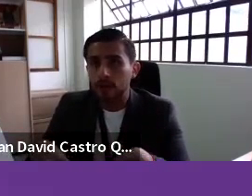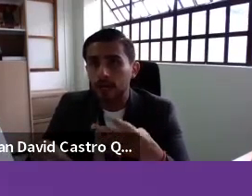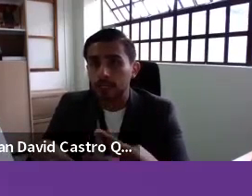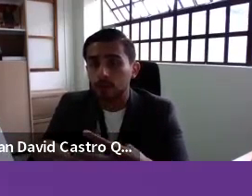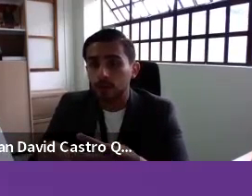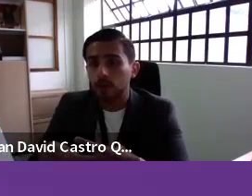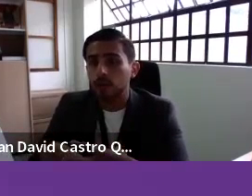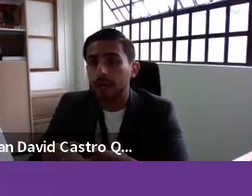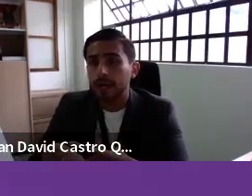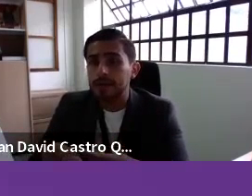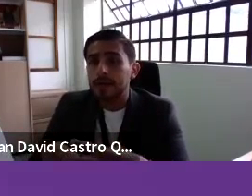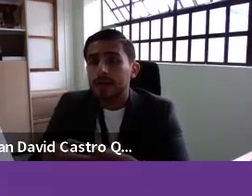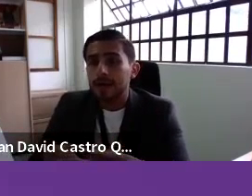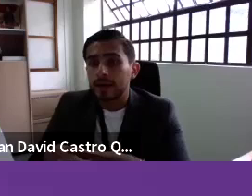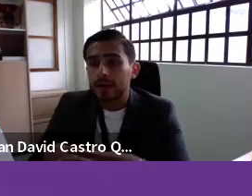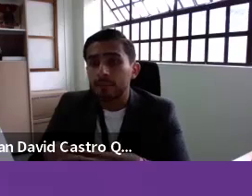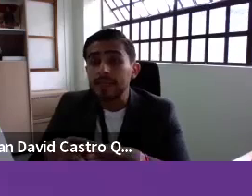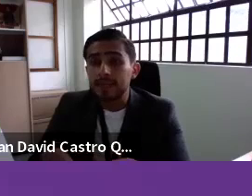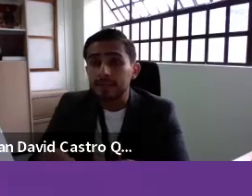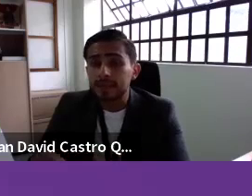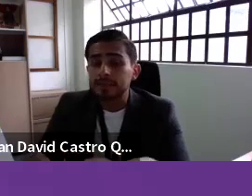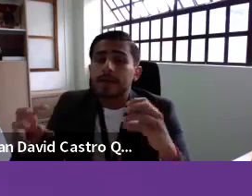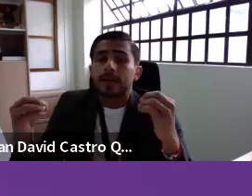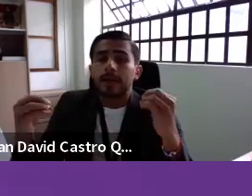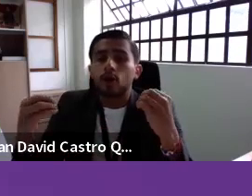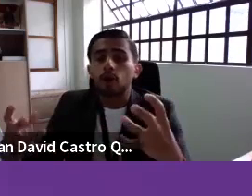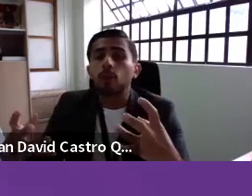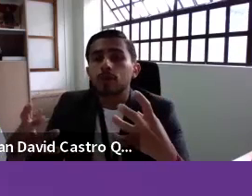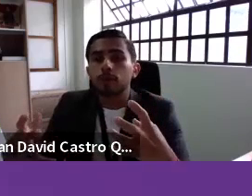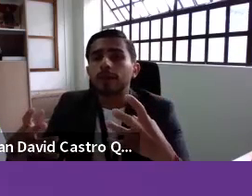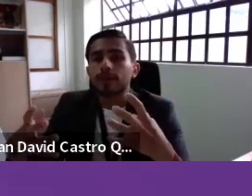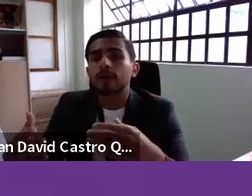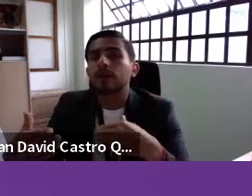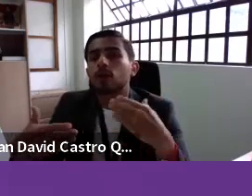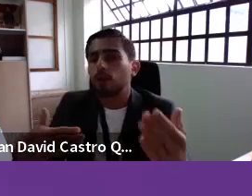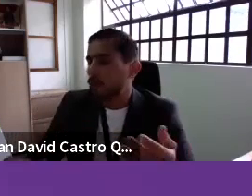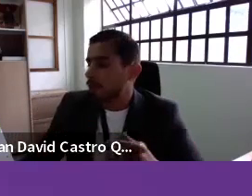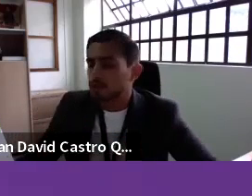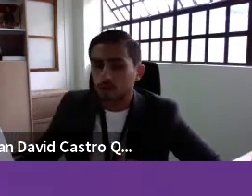del organismo que lo regula, que es MinCiencias, cómo se puede entender y cómo hay evolución.